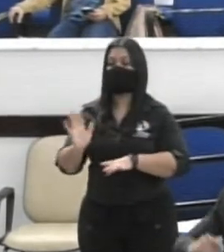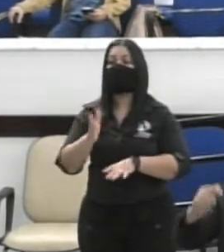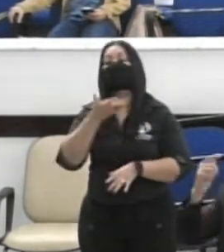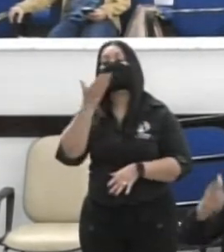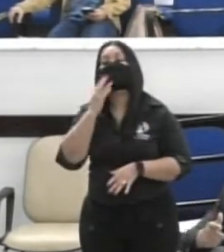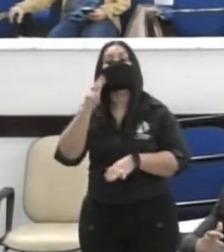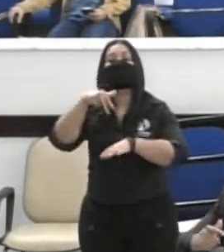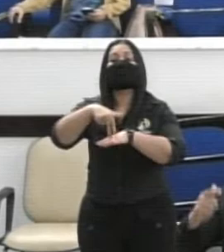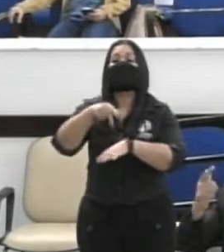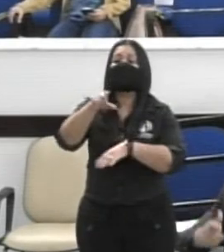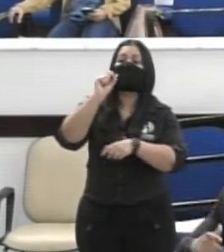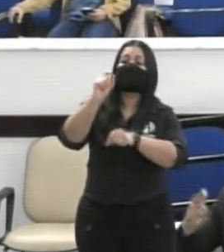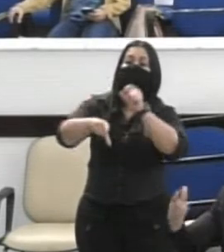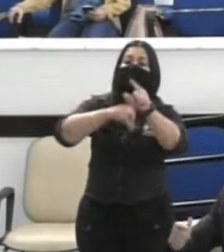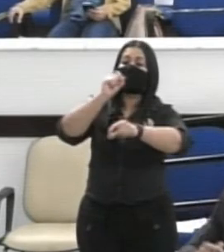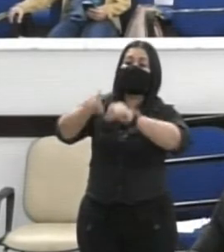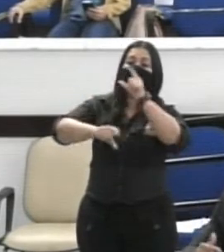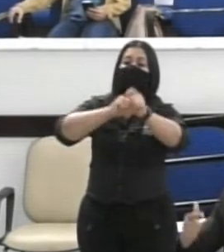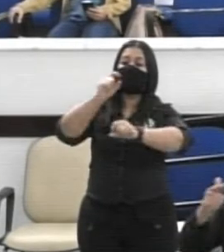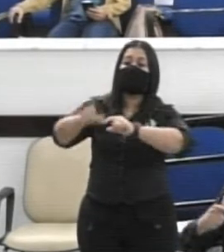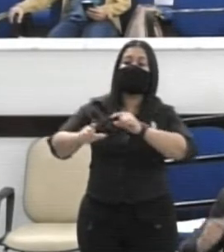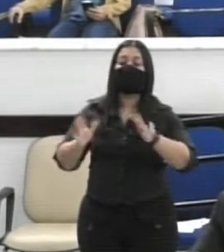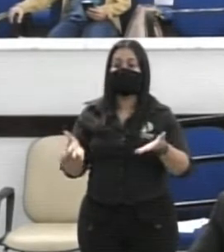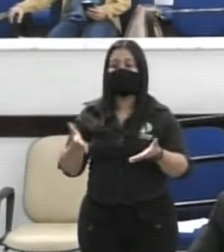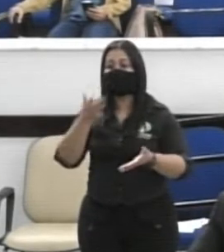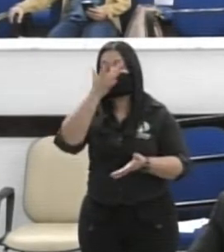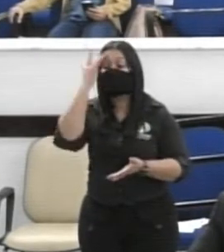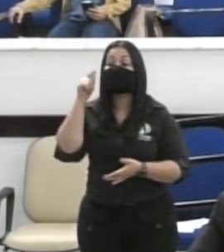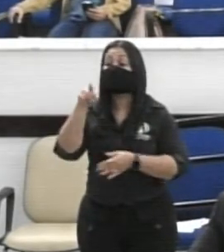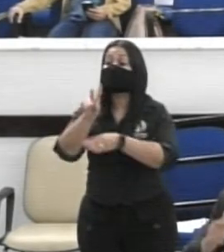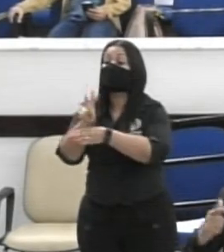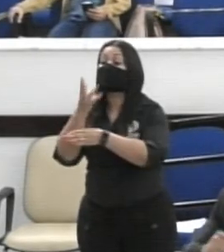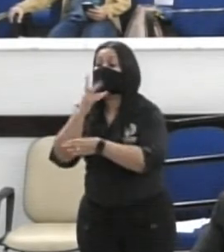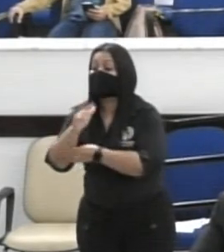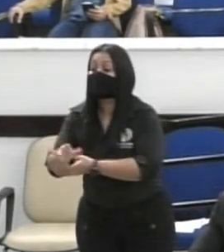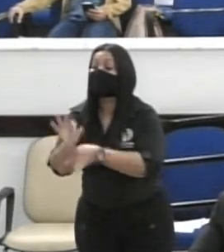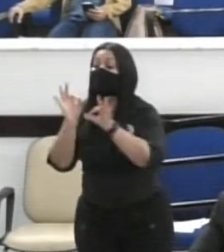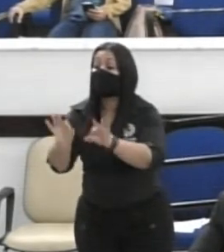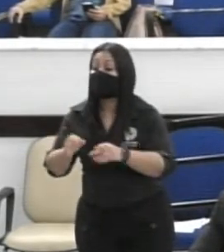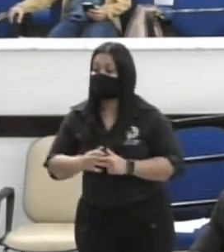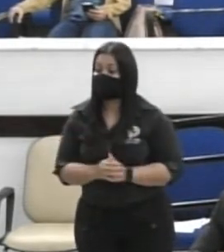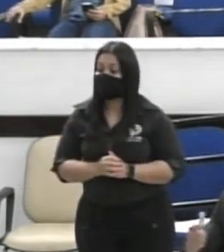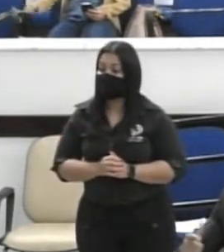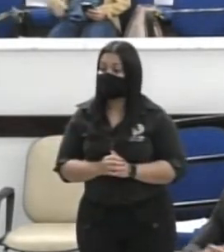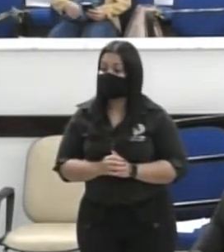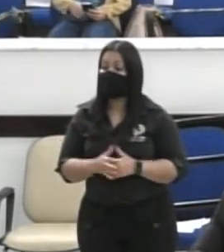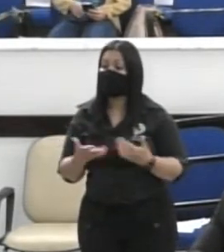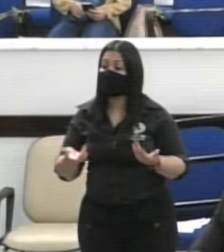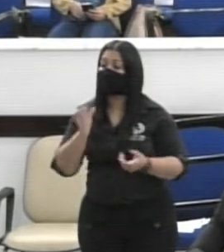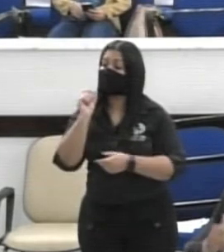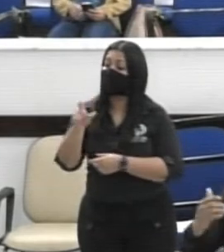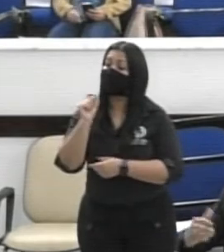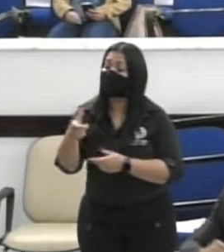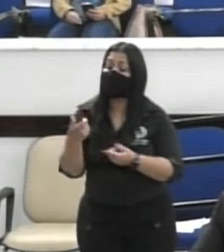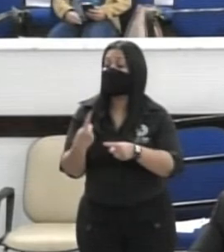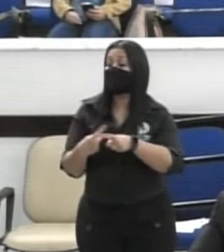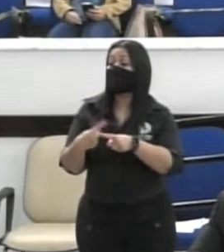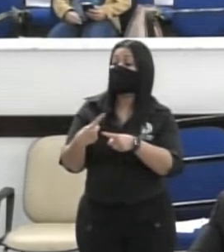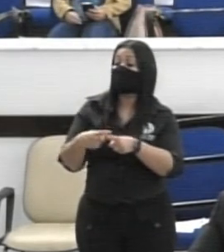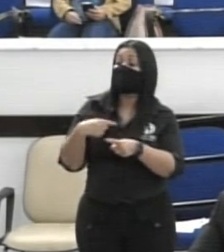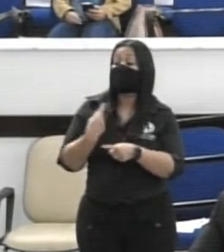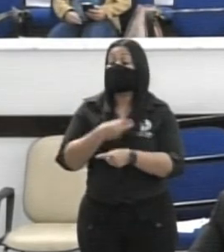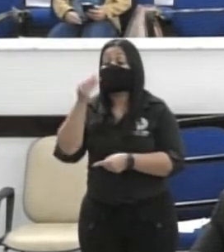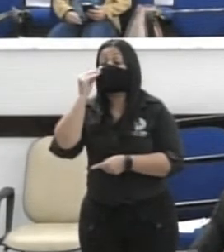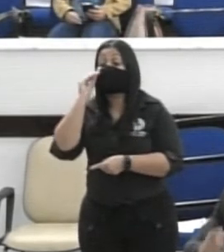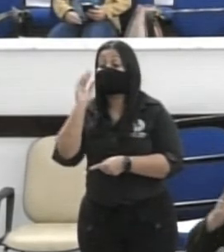te criticar e falar isso, falar aquilo. Quem está indo lá cuidar dessas crianças realmente? Em vez de criticar, por que a gente não tem solução?